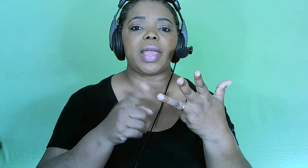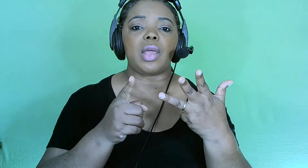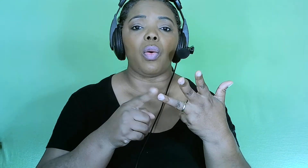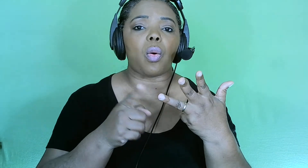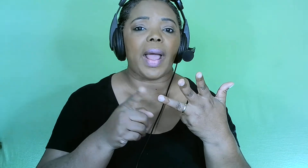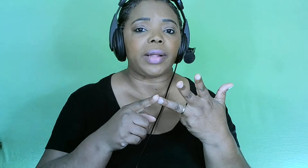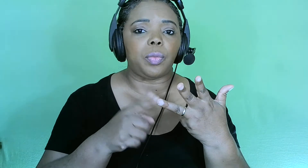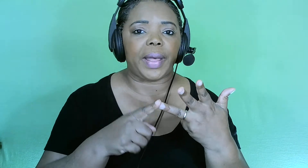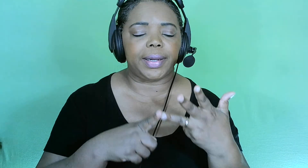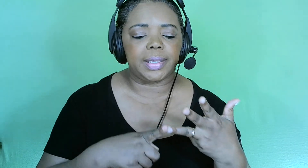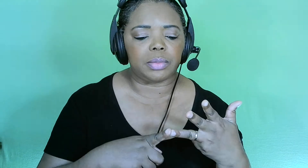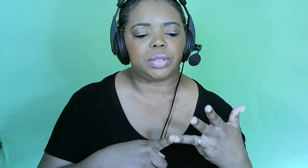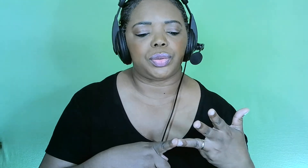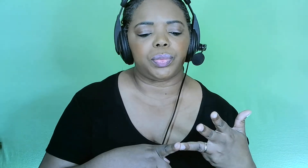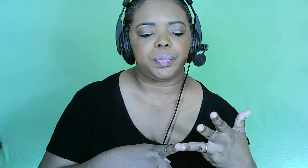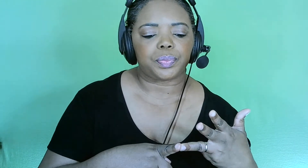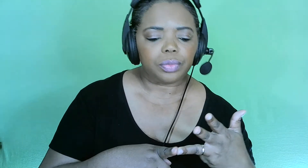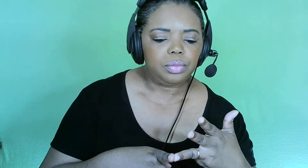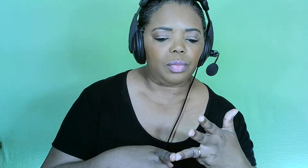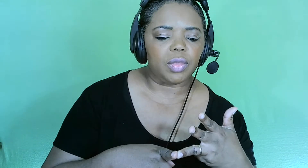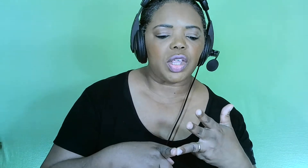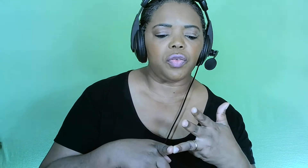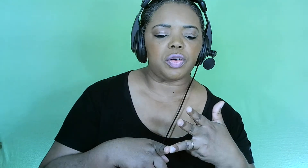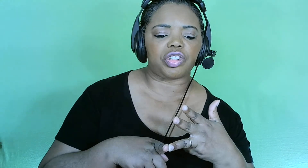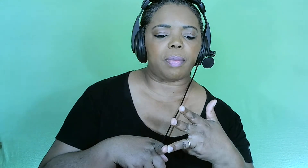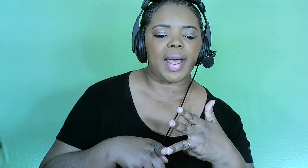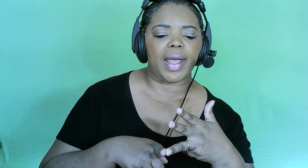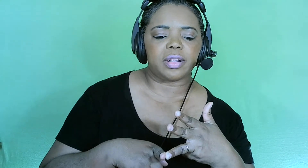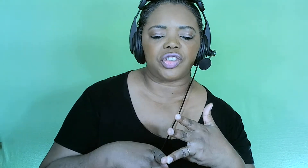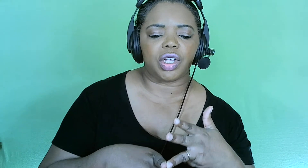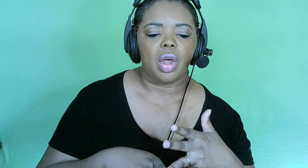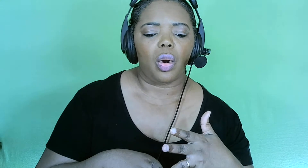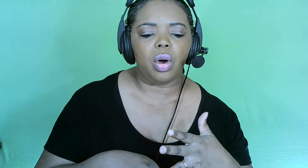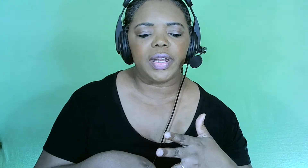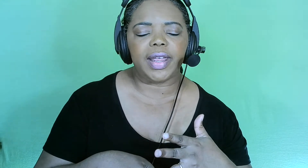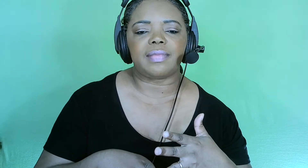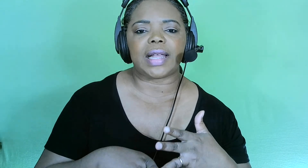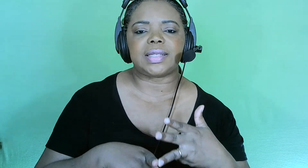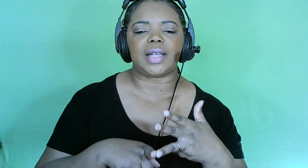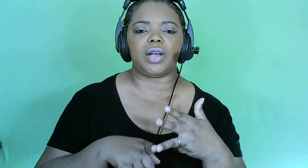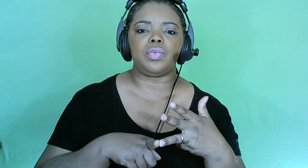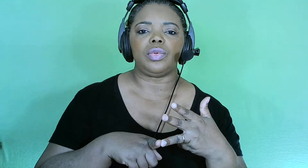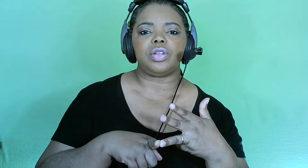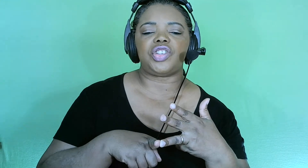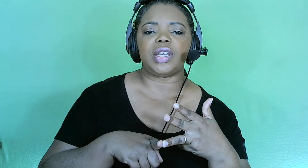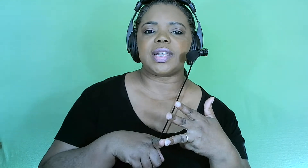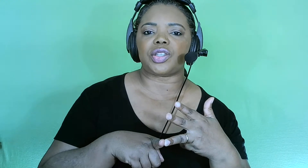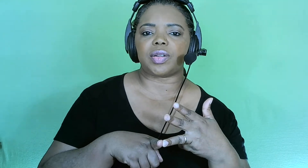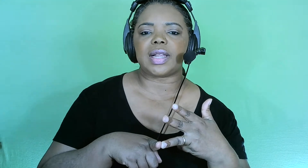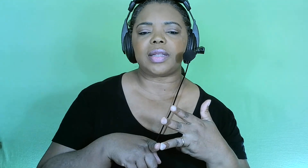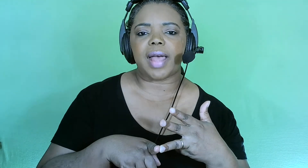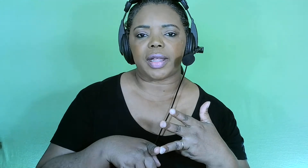aí o quarto parâmetro, que eu vou chamar de orientação,